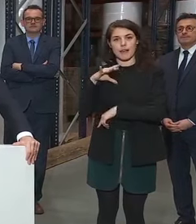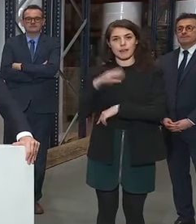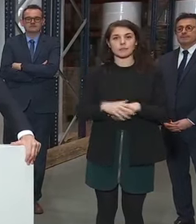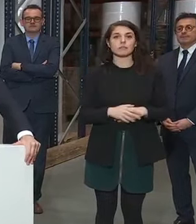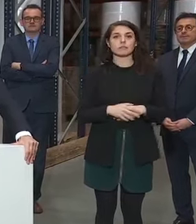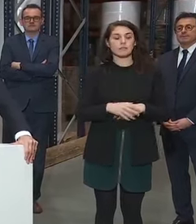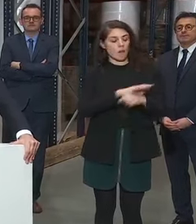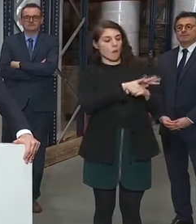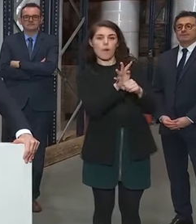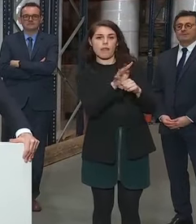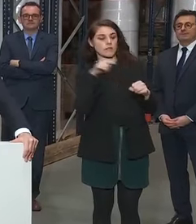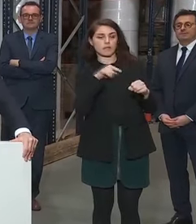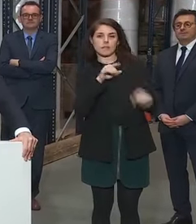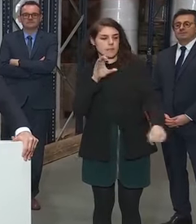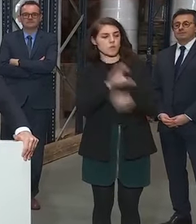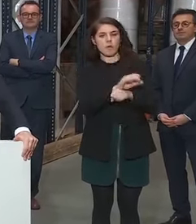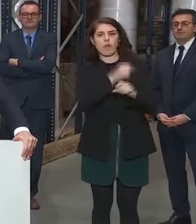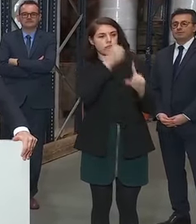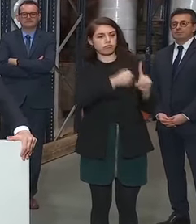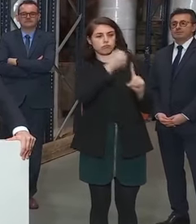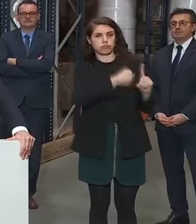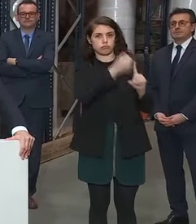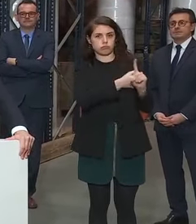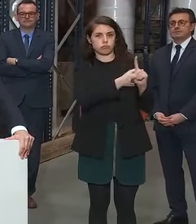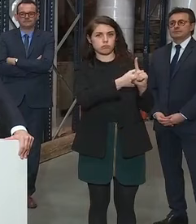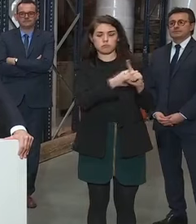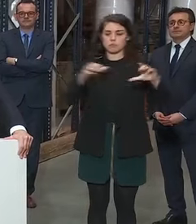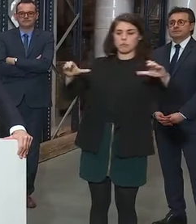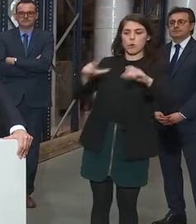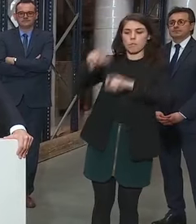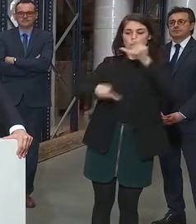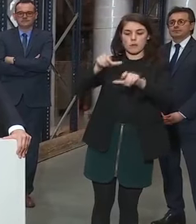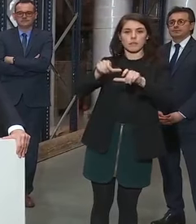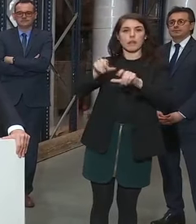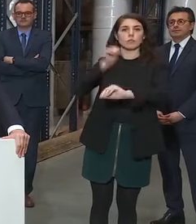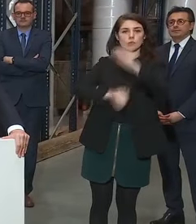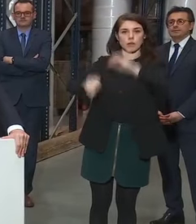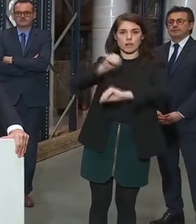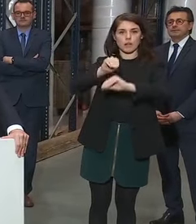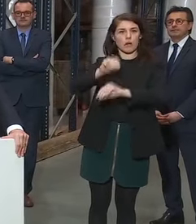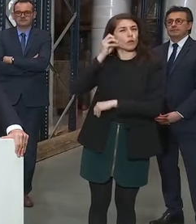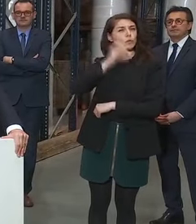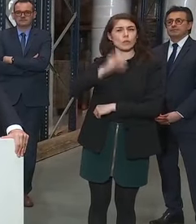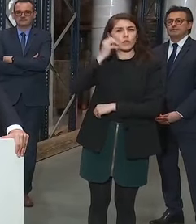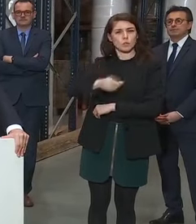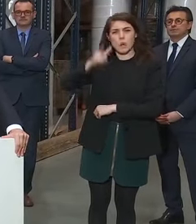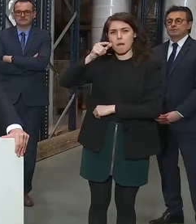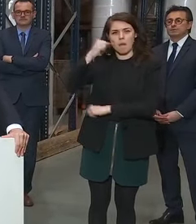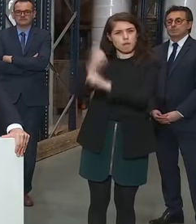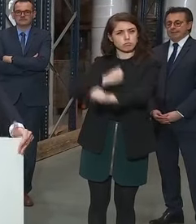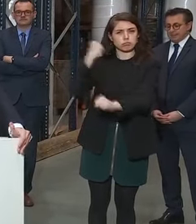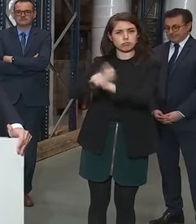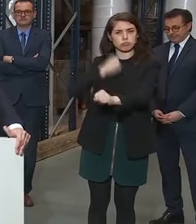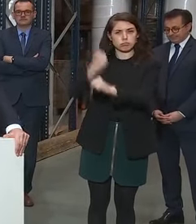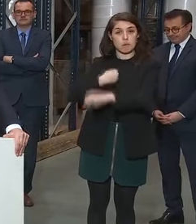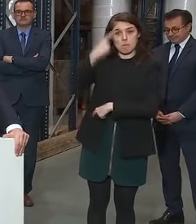à mener, des soignants qui sont au front chaque jour, et je pense à eux et nous sommes à leur côté,